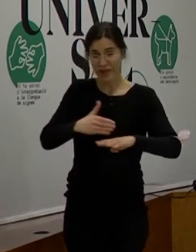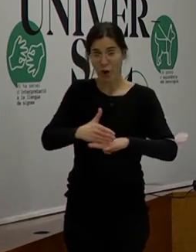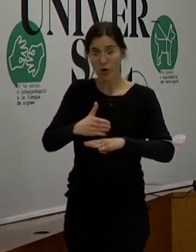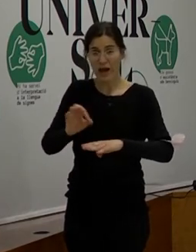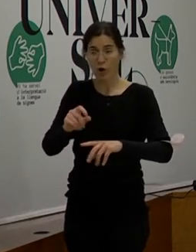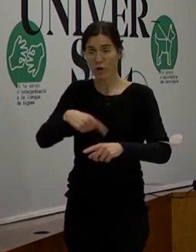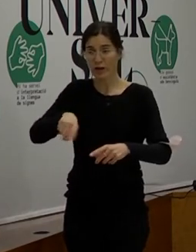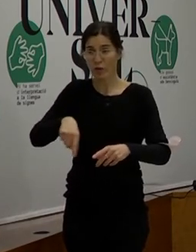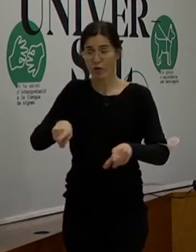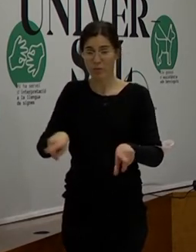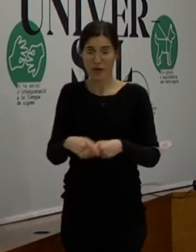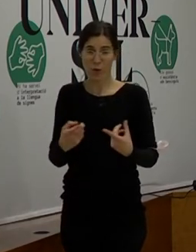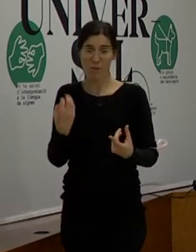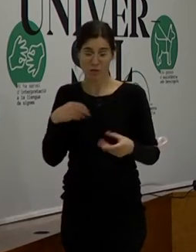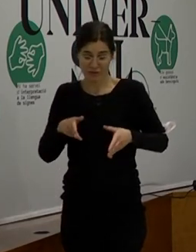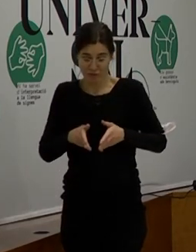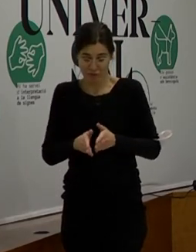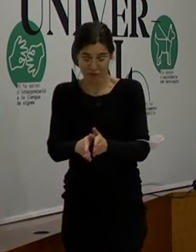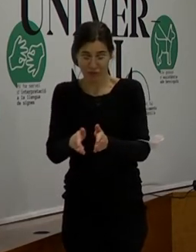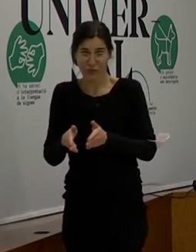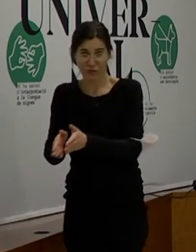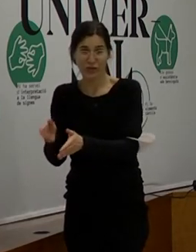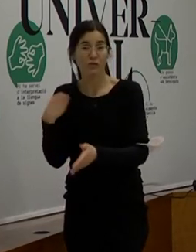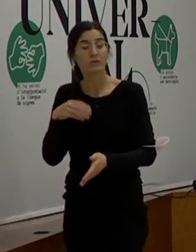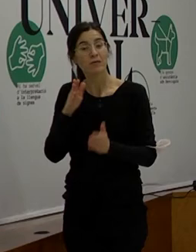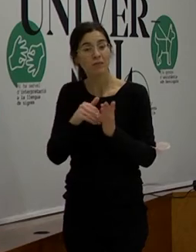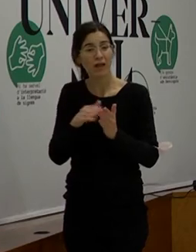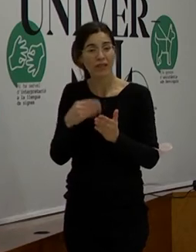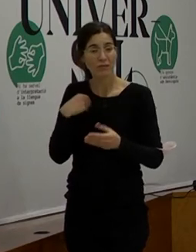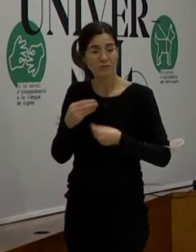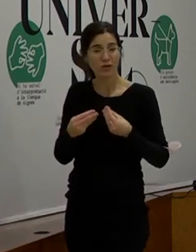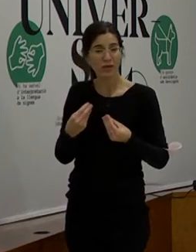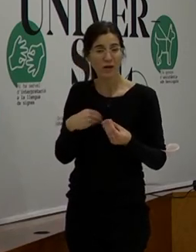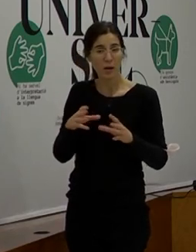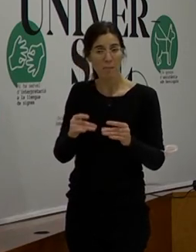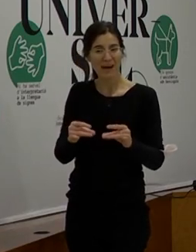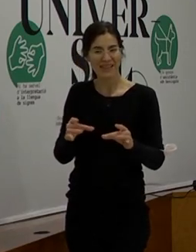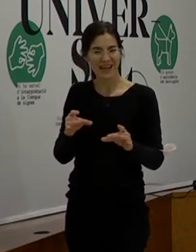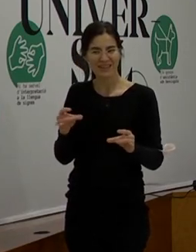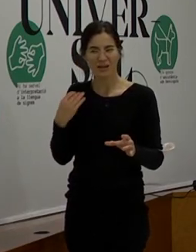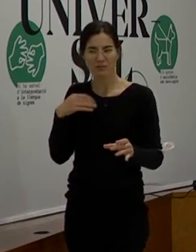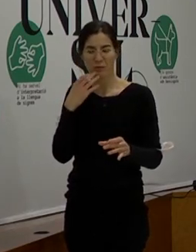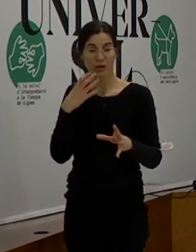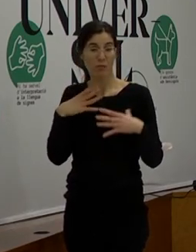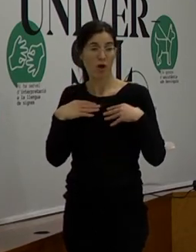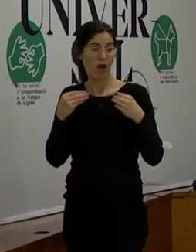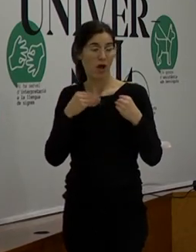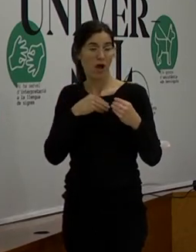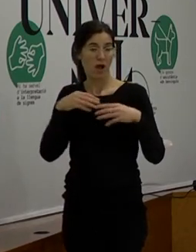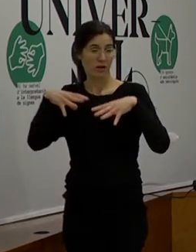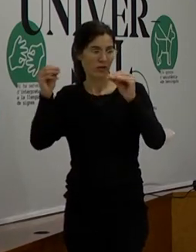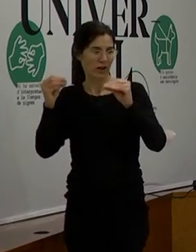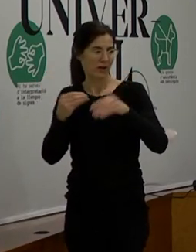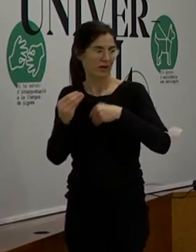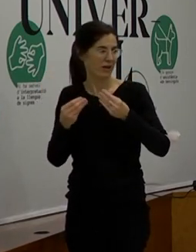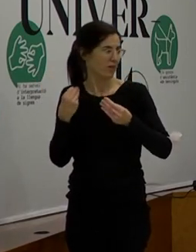me da igual. Però, i València posen una maqueta tàctil, anem a la catedral, i qui fa la gent? La